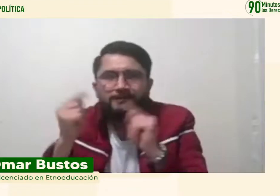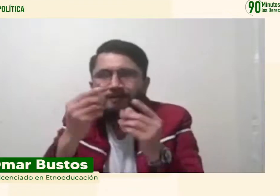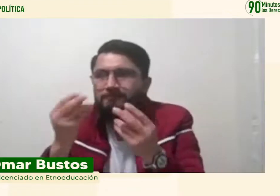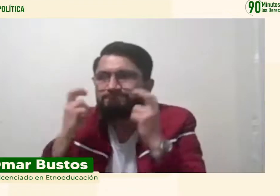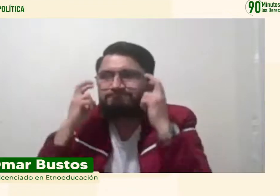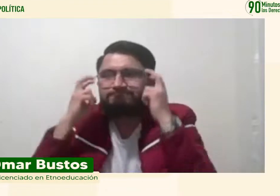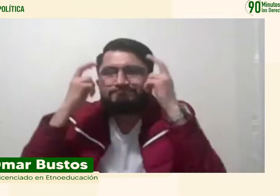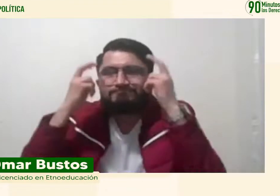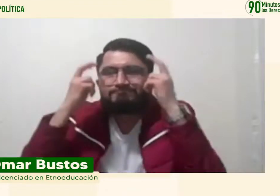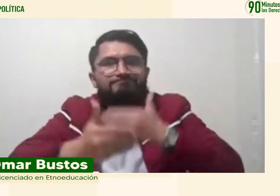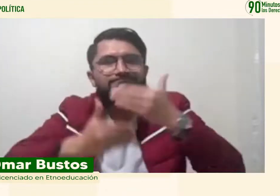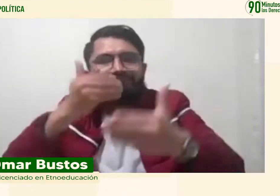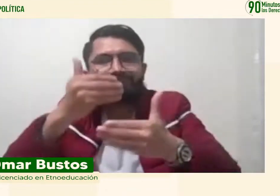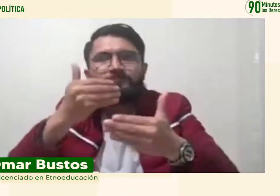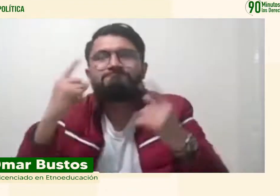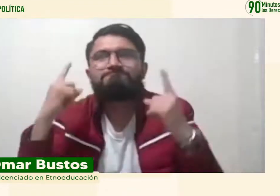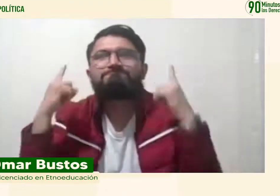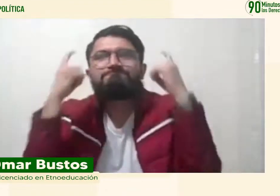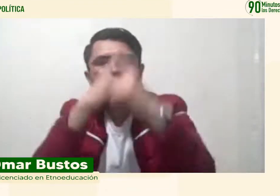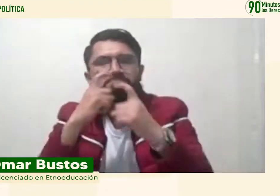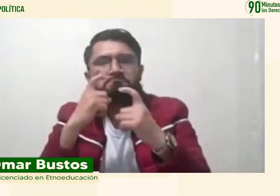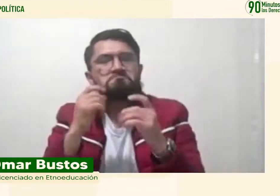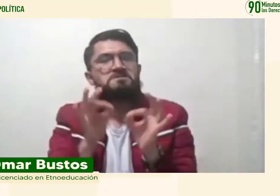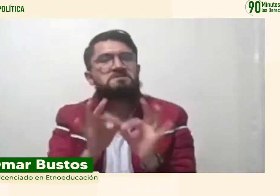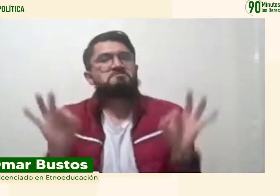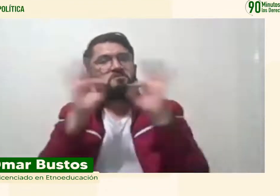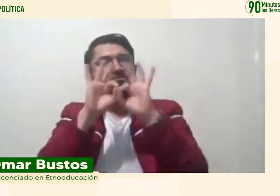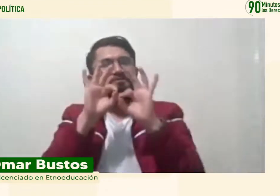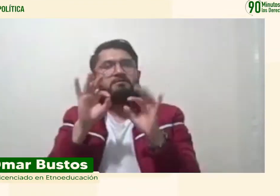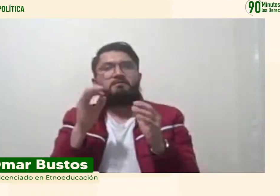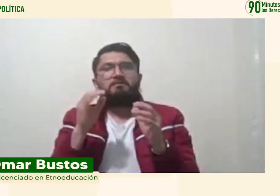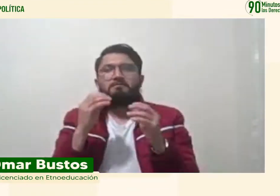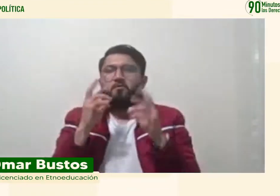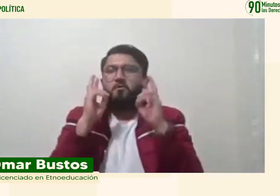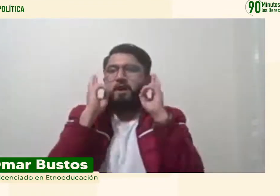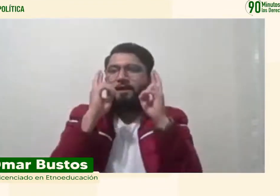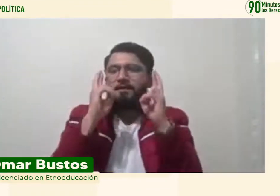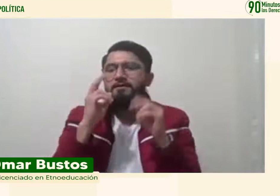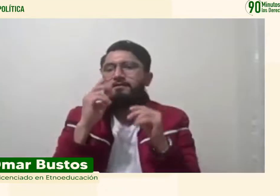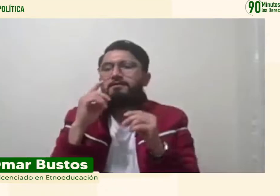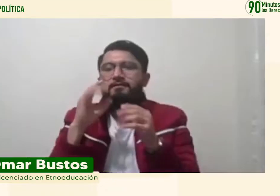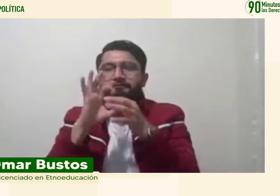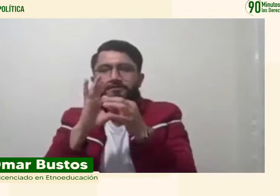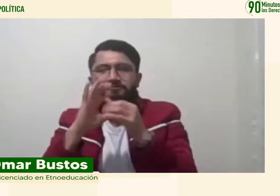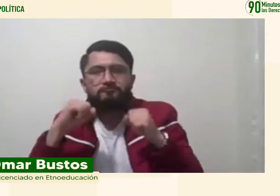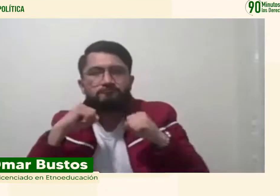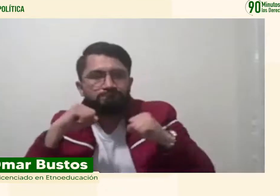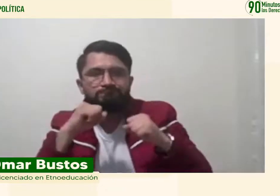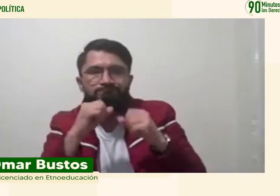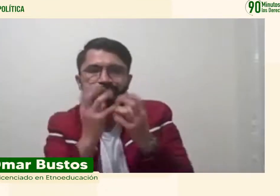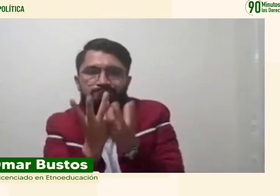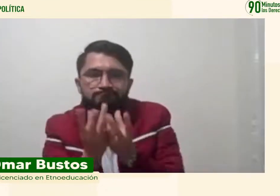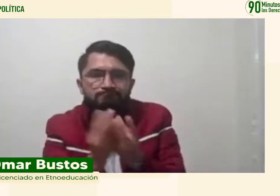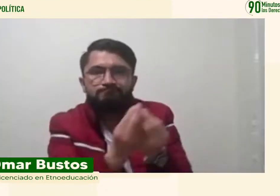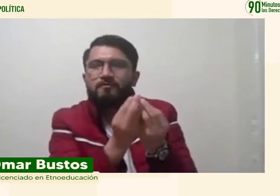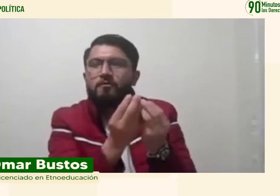la comunidad sorda importante generar conocimiento para reflexionar entonces eso es importante ojalá